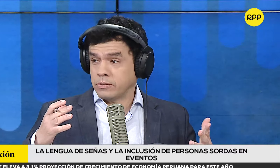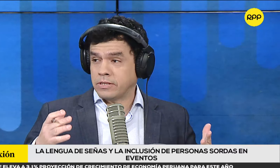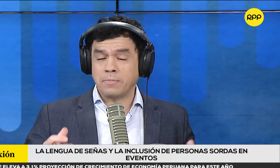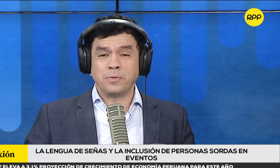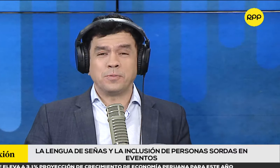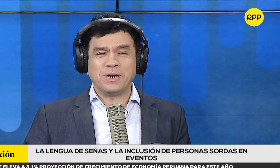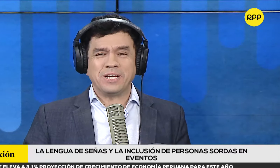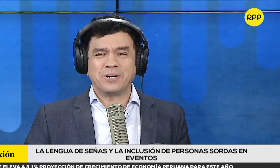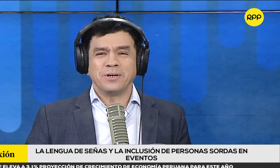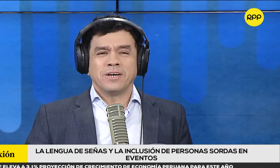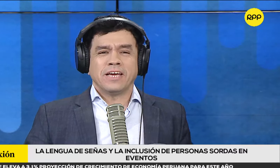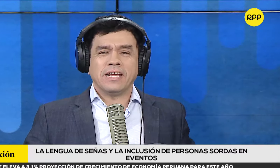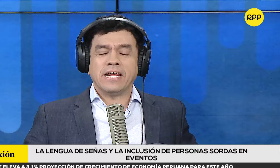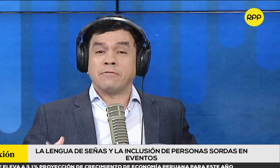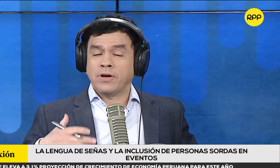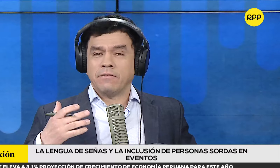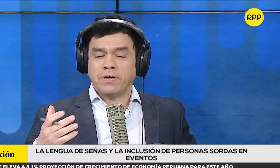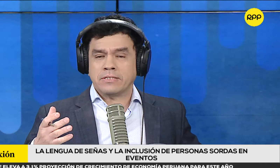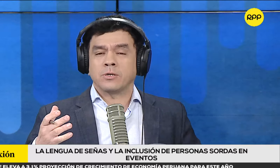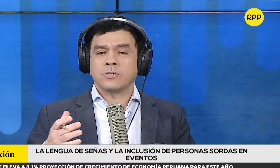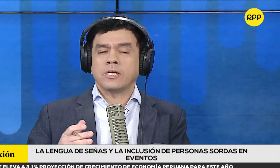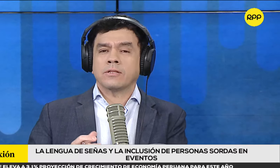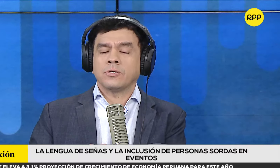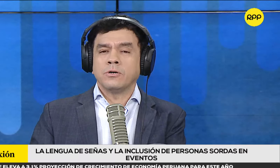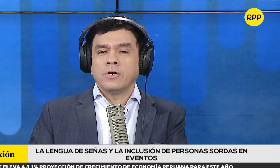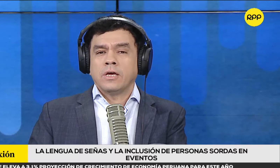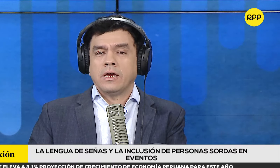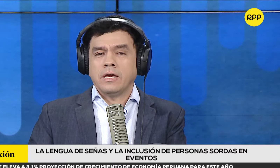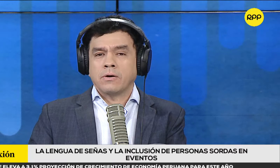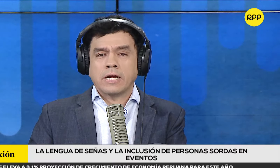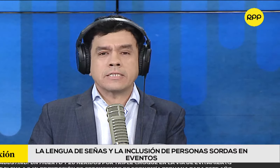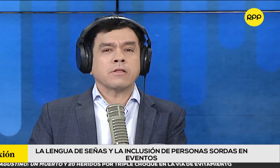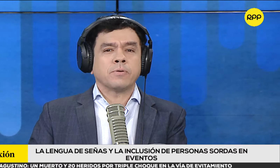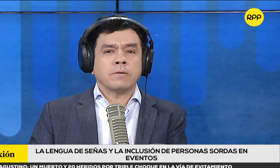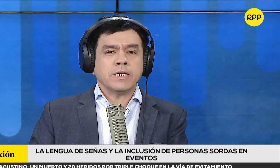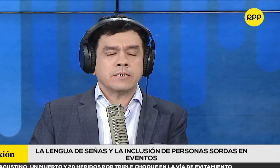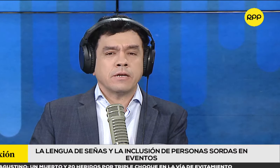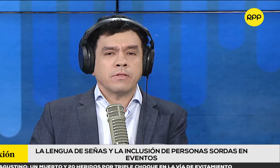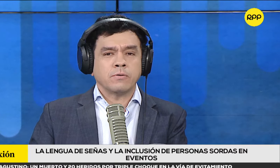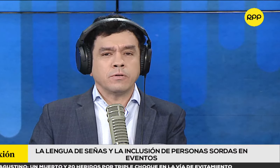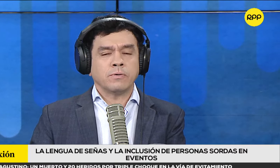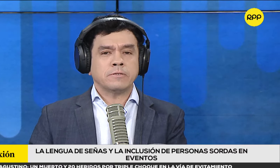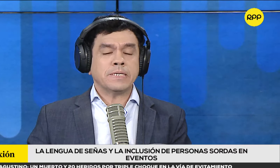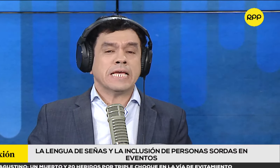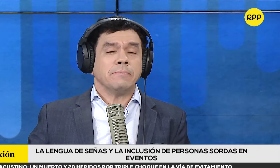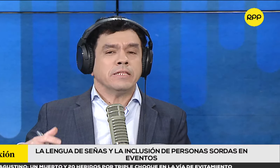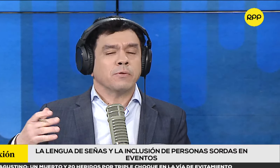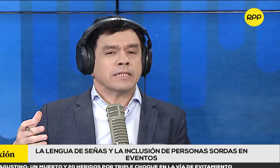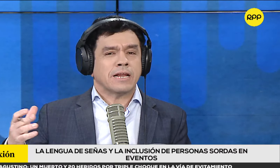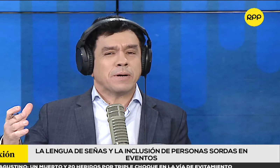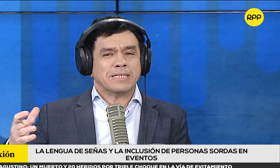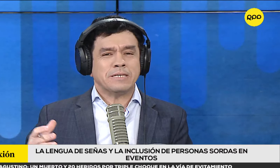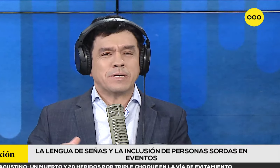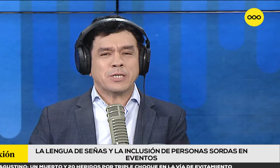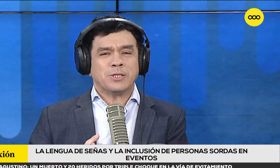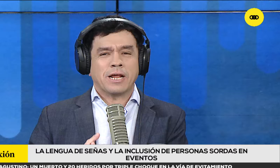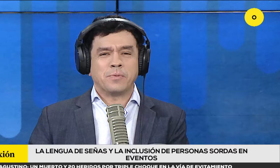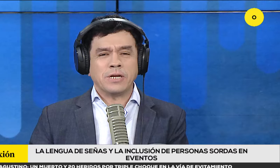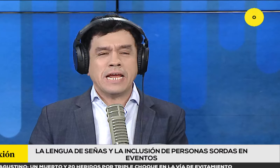del público en el Afuera Fest concierto organizado por el Ministerio de Cultura, especialmente durante la participación de Armonía